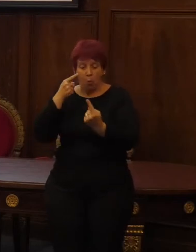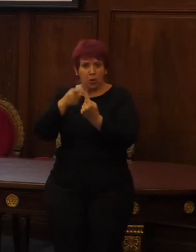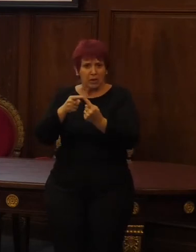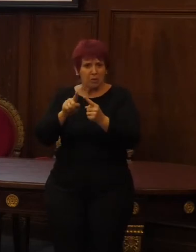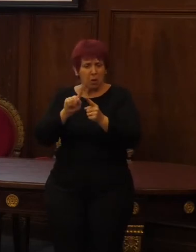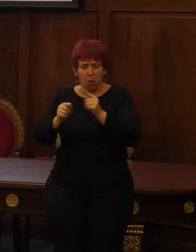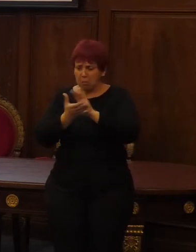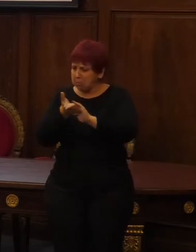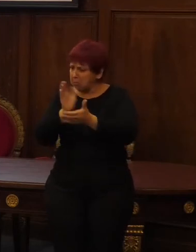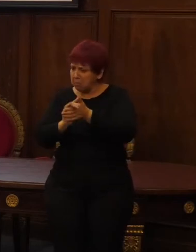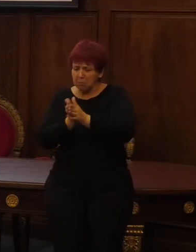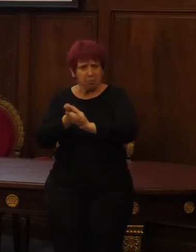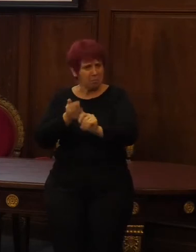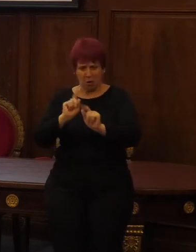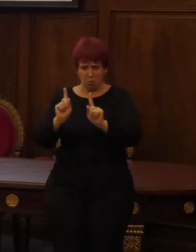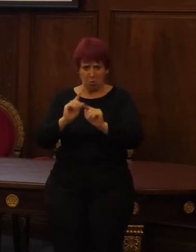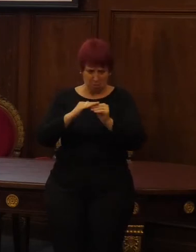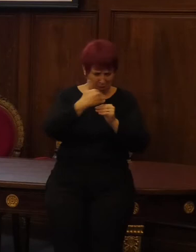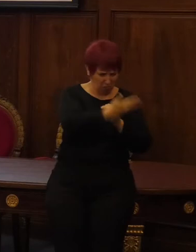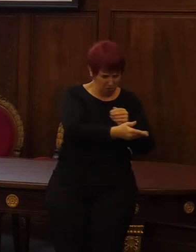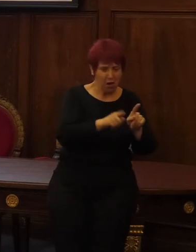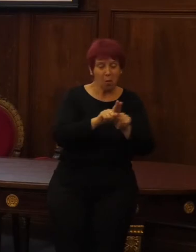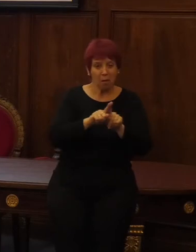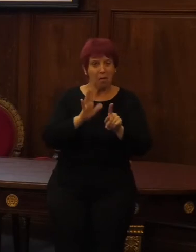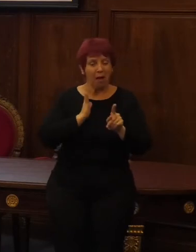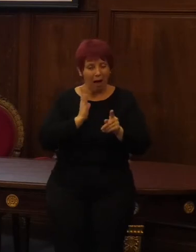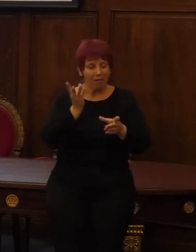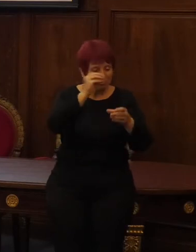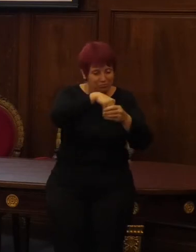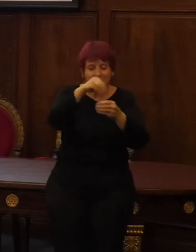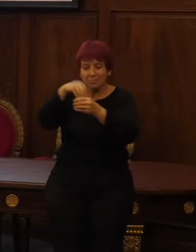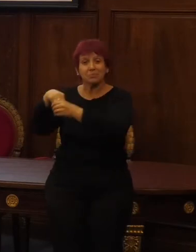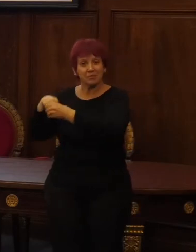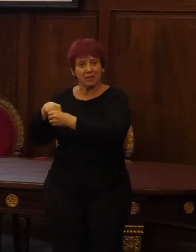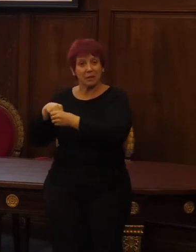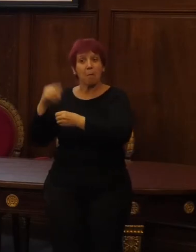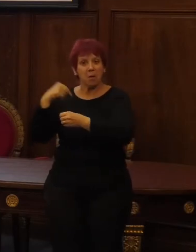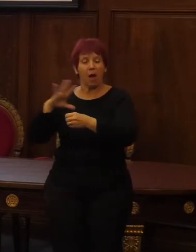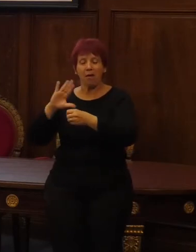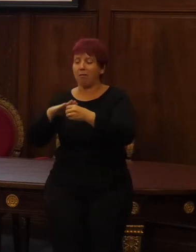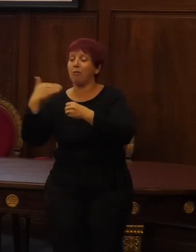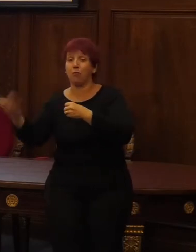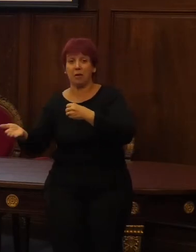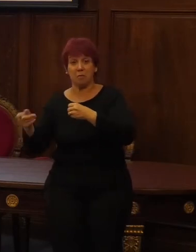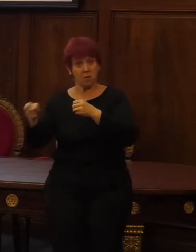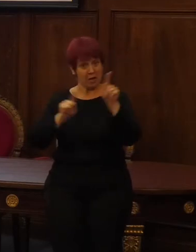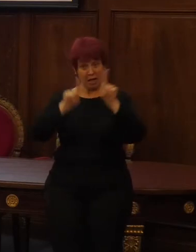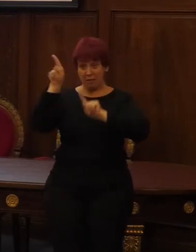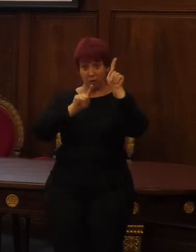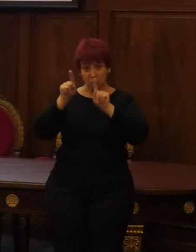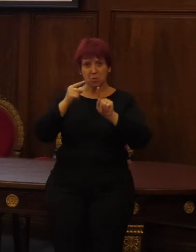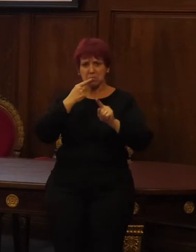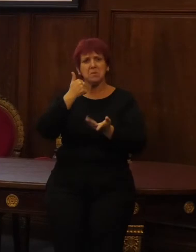objetología subjetivista, ni universal, ni afuera contextual, trama de un adentro que es afuera. La Universidad